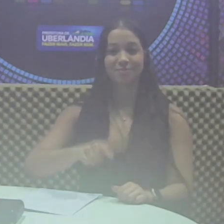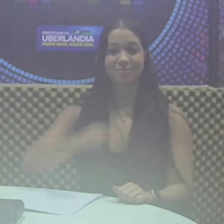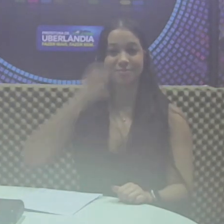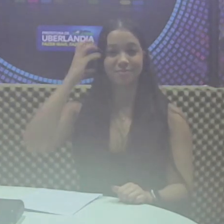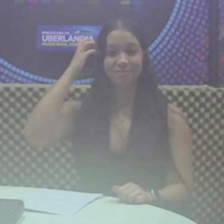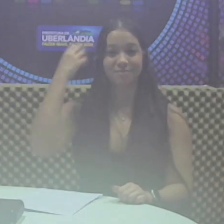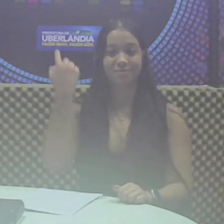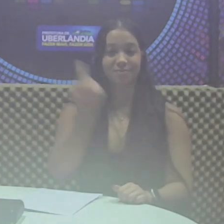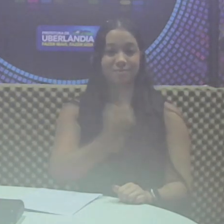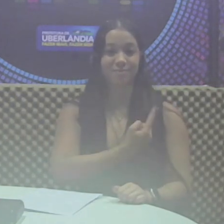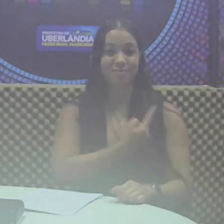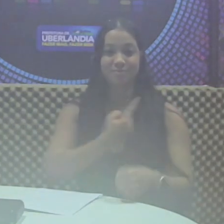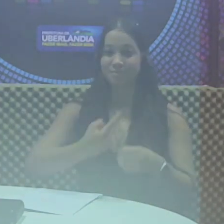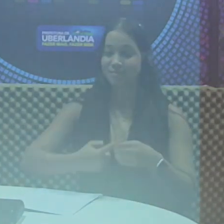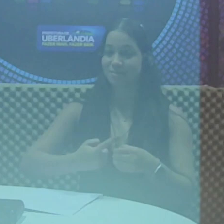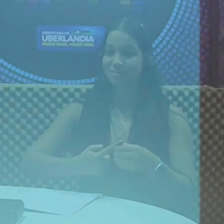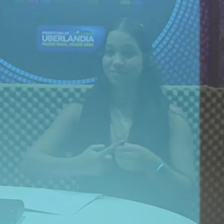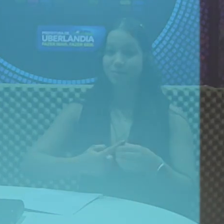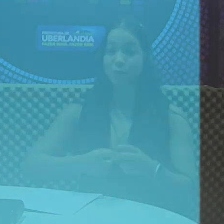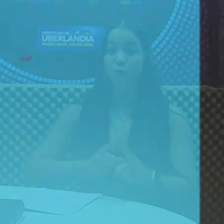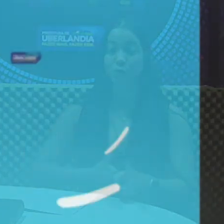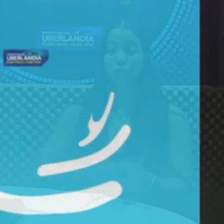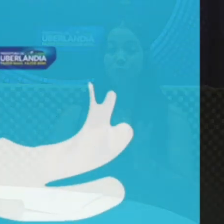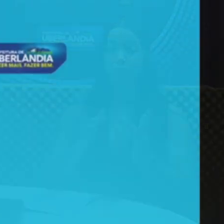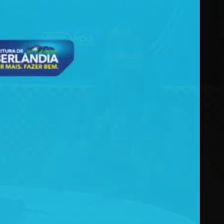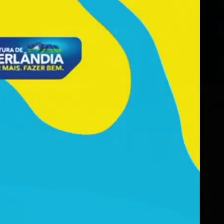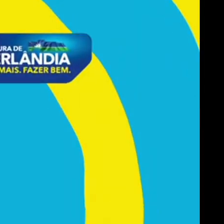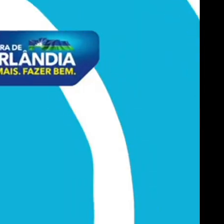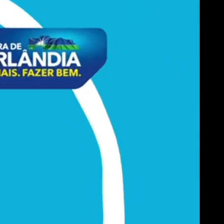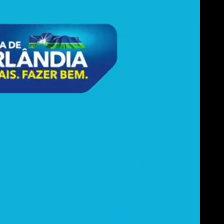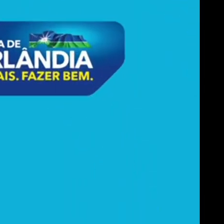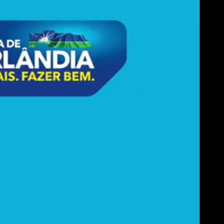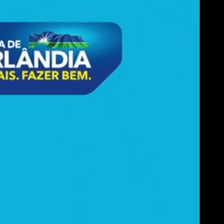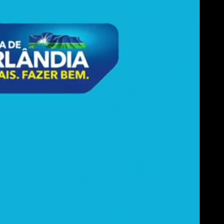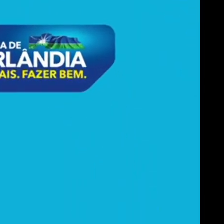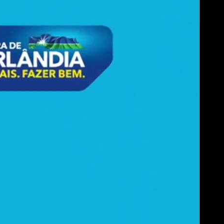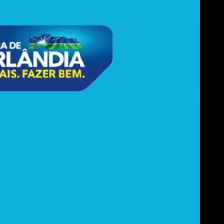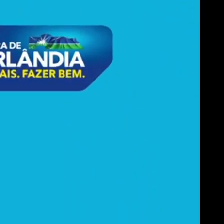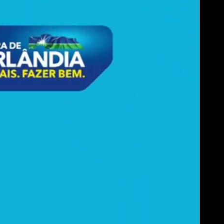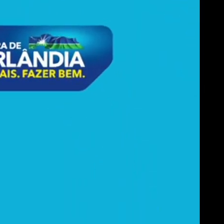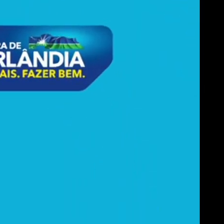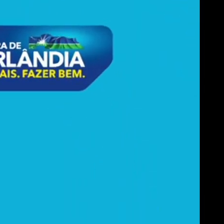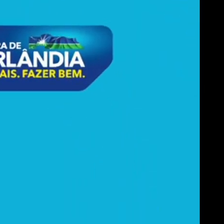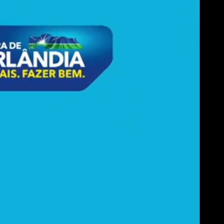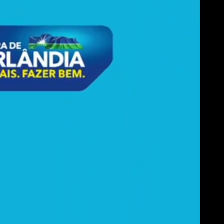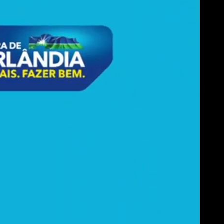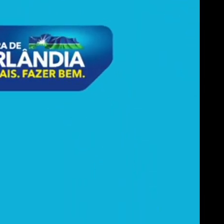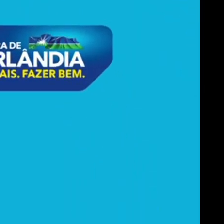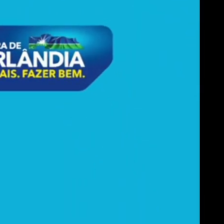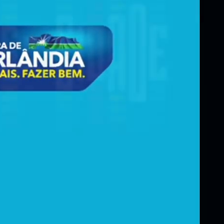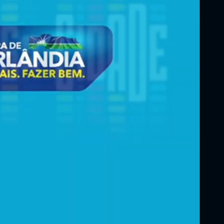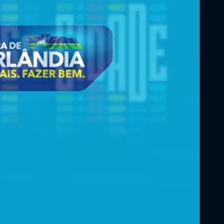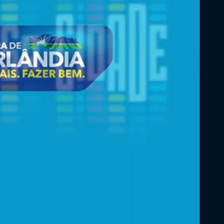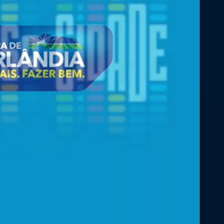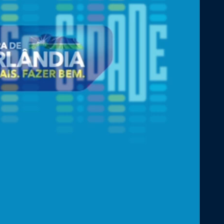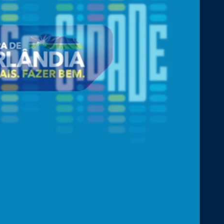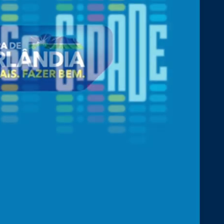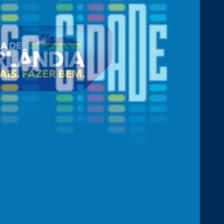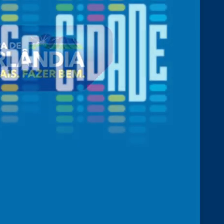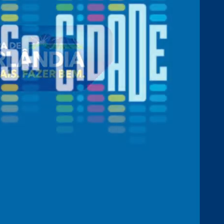do programa da Rádio Nossa Cidade. Continue conosco no portal da Prefeitura e nas redes sociais.